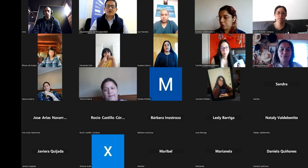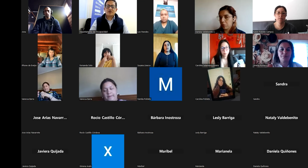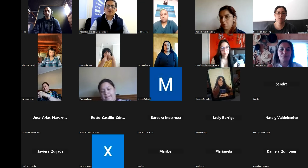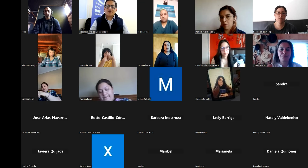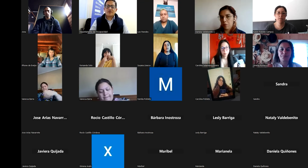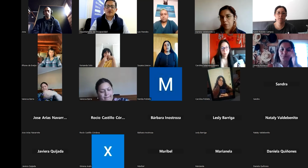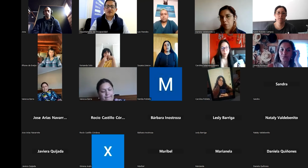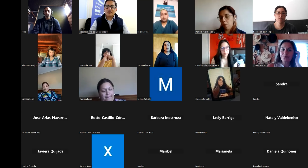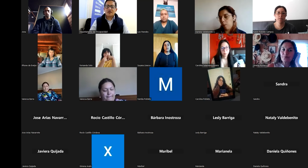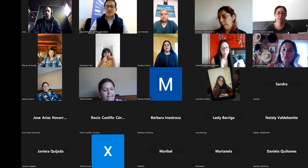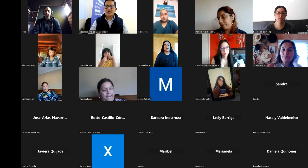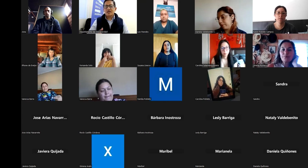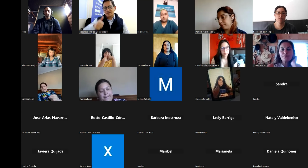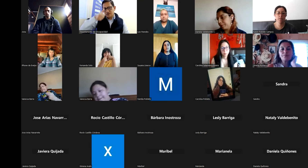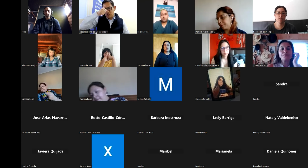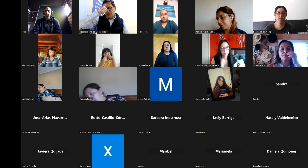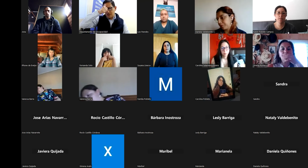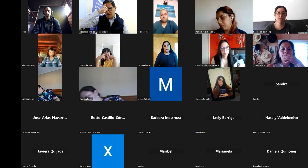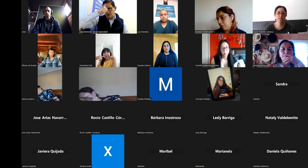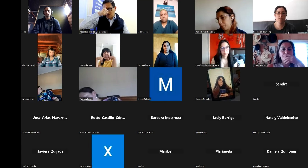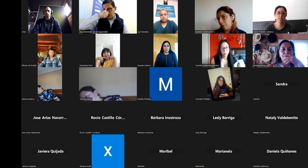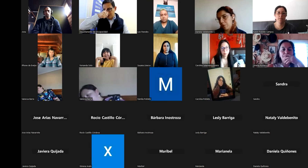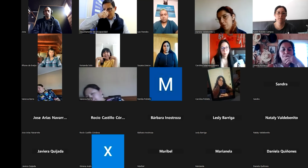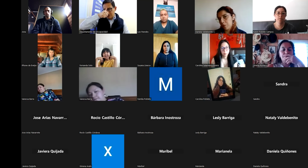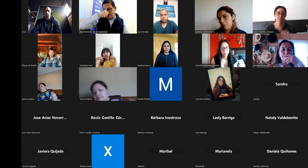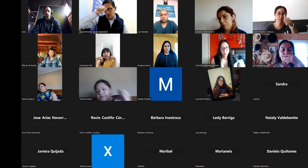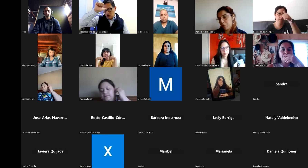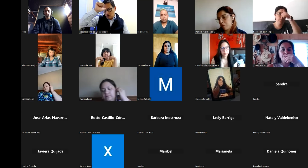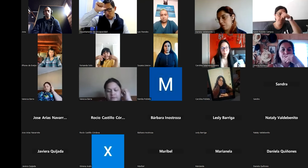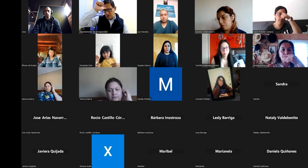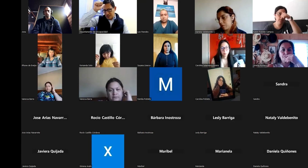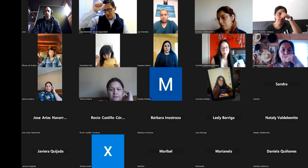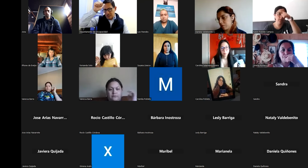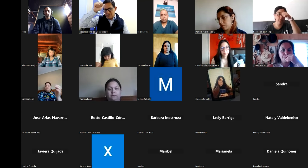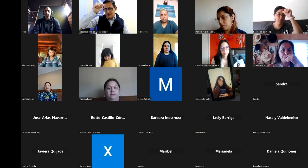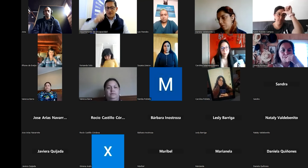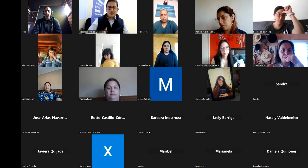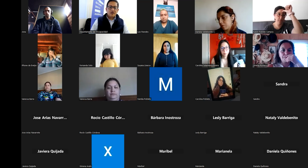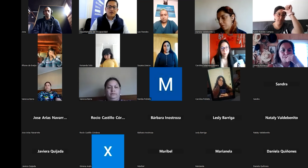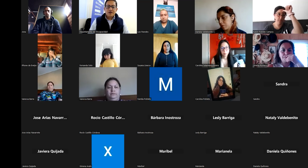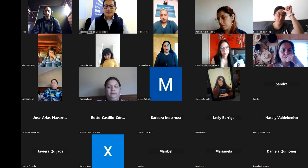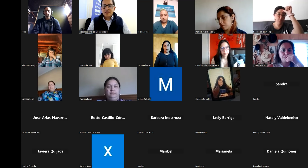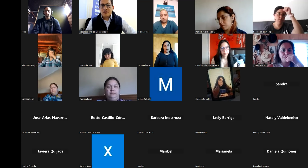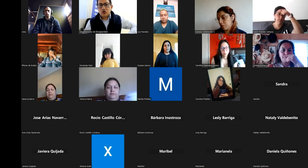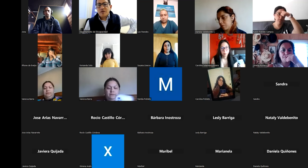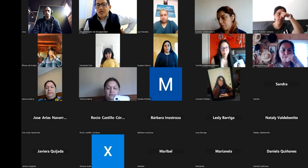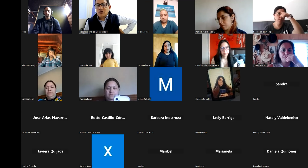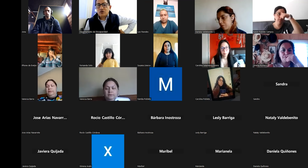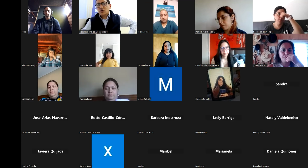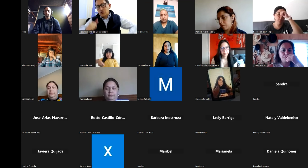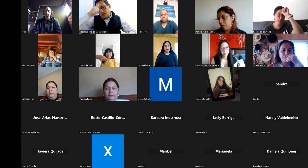Entonces, en Chile es solamente una pintita para abajo o una pintita para arriba. Yo me inclino, yo uso